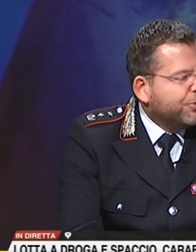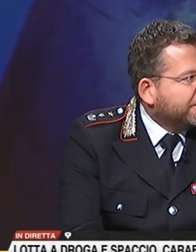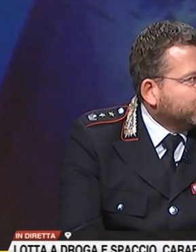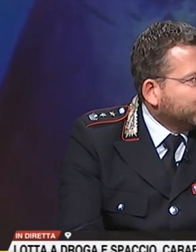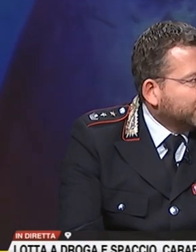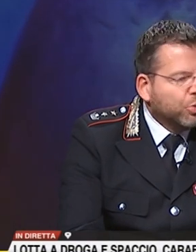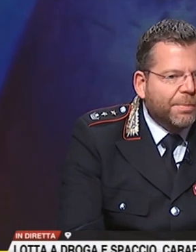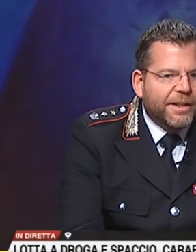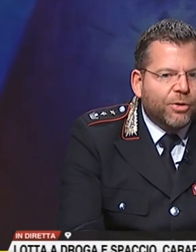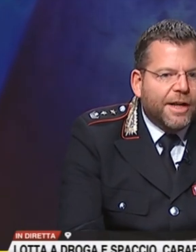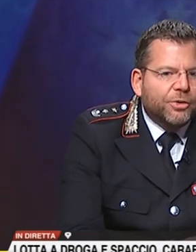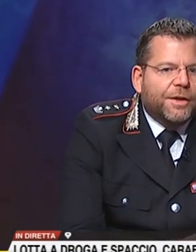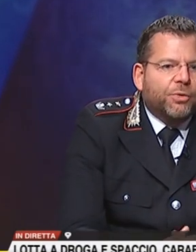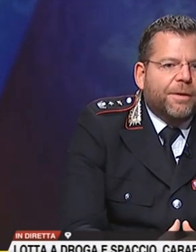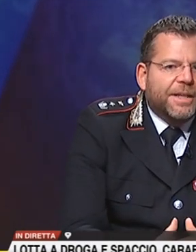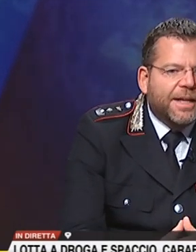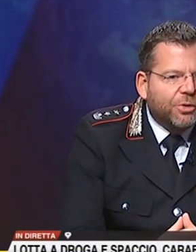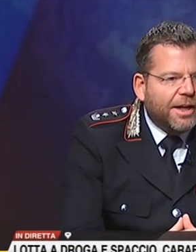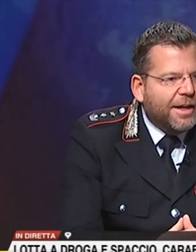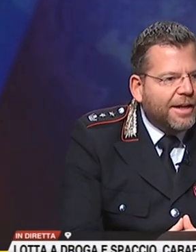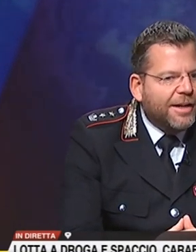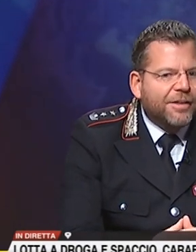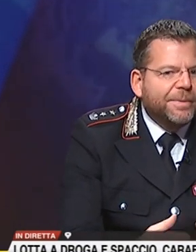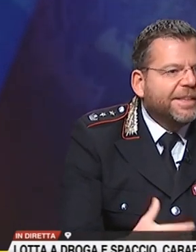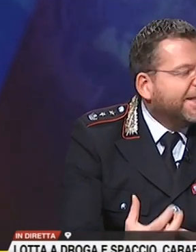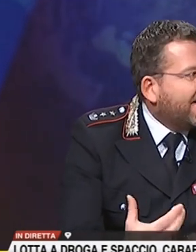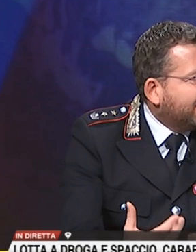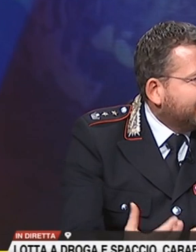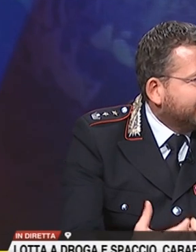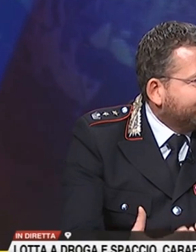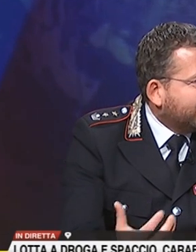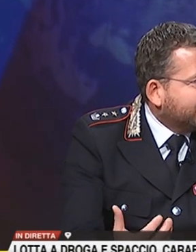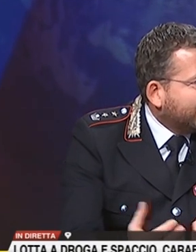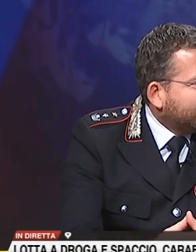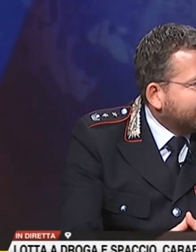una professione del tutto particolare, dove ovviamente, ecco, la spinta ideale